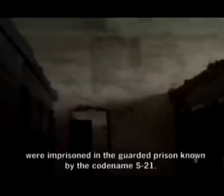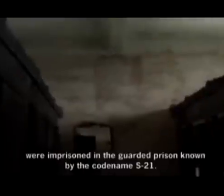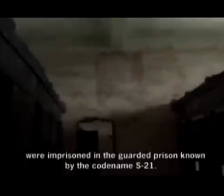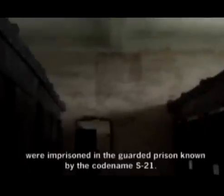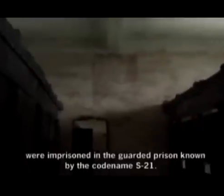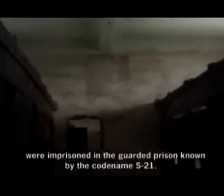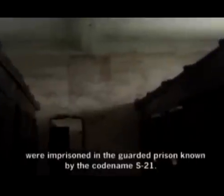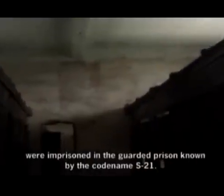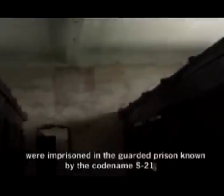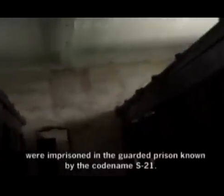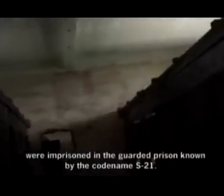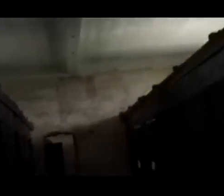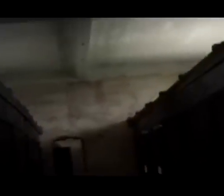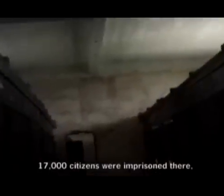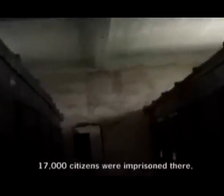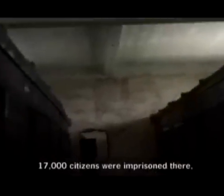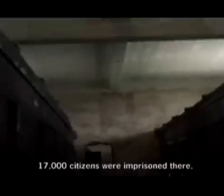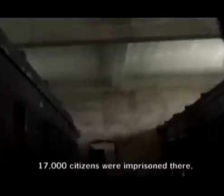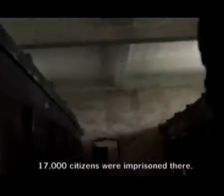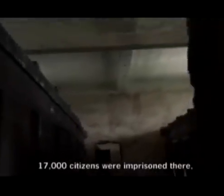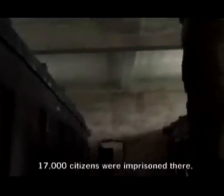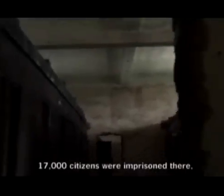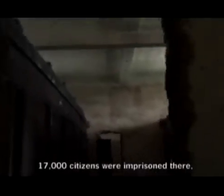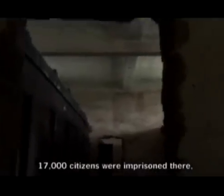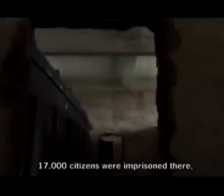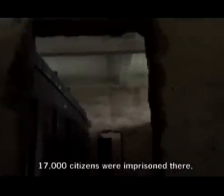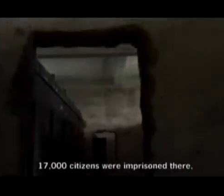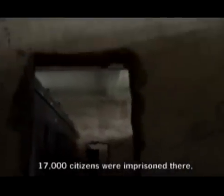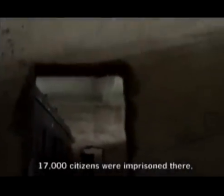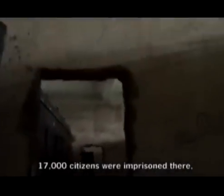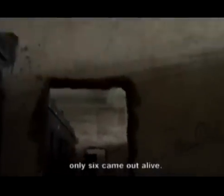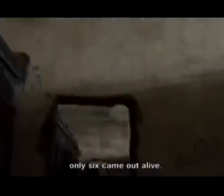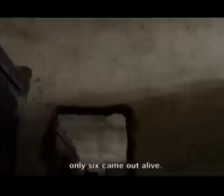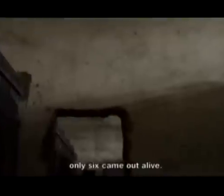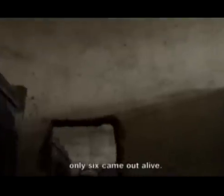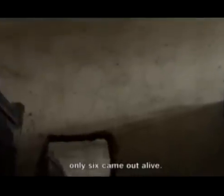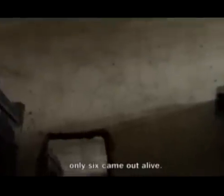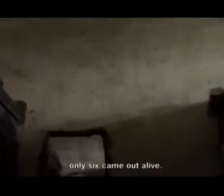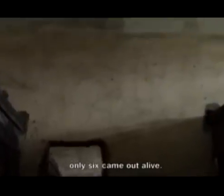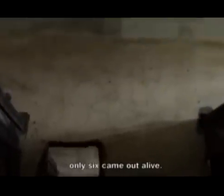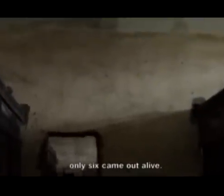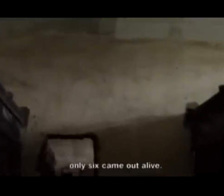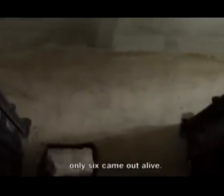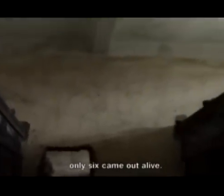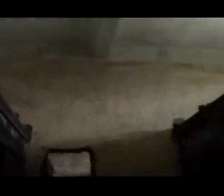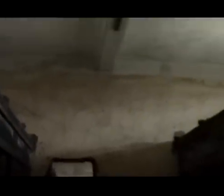בקוד S21. 17,000 אזרחים נכלאו בתוכו, רק 6 יצאו ממנו חיים.